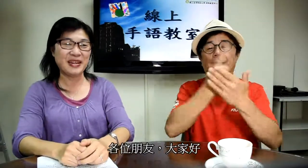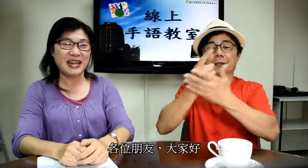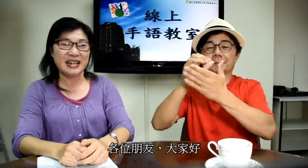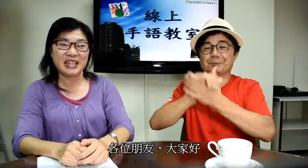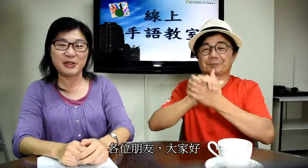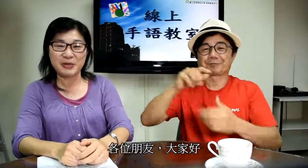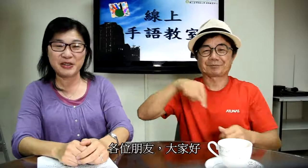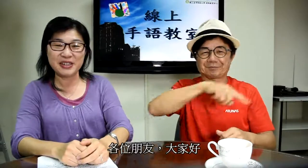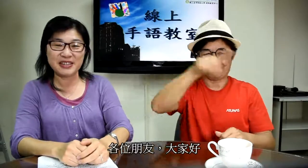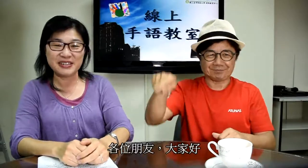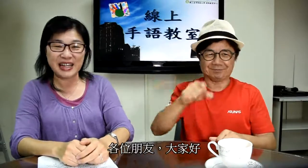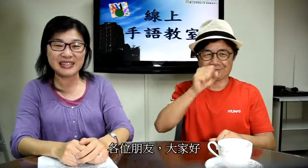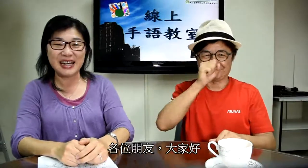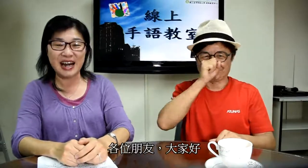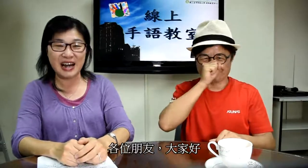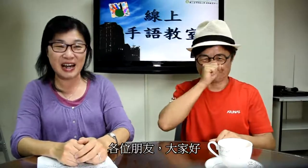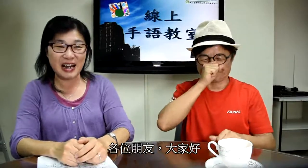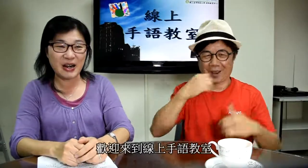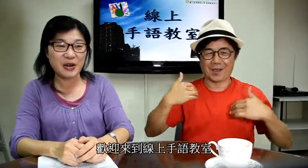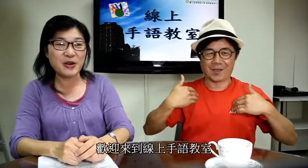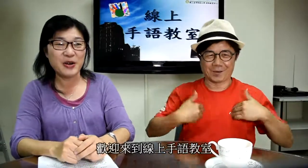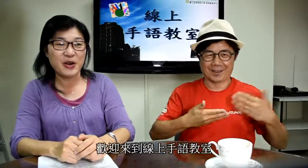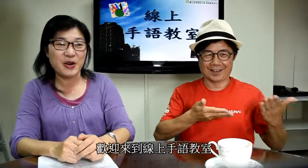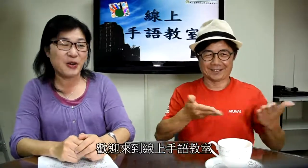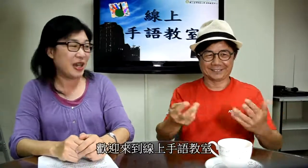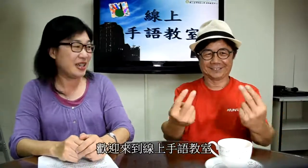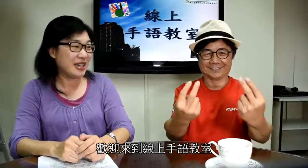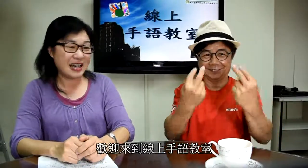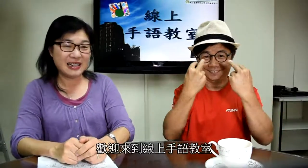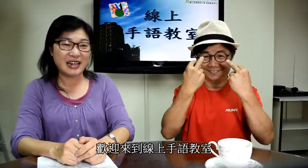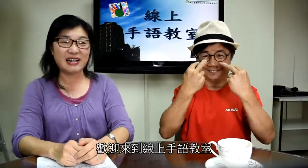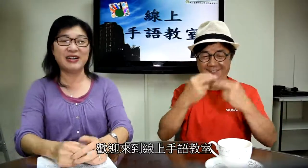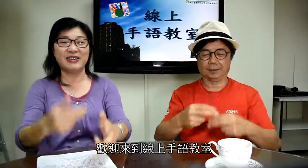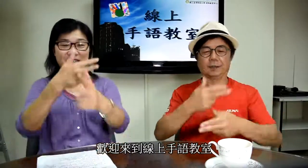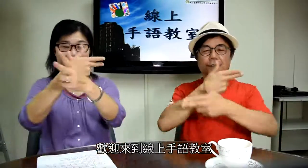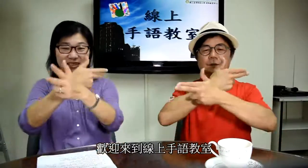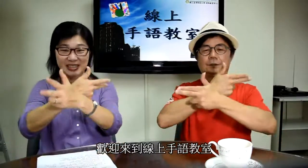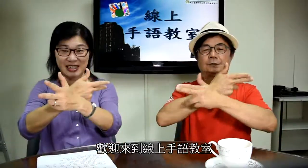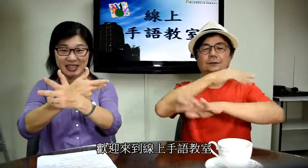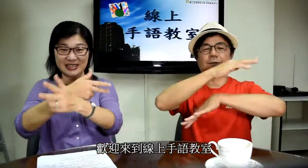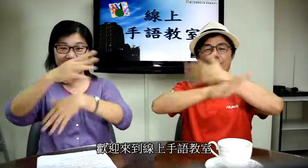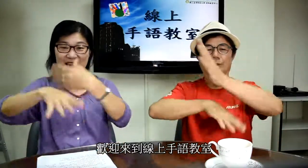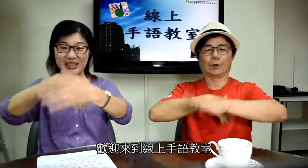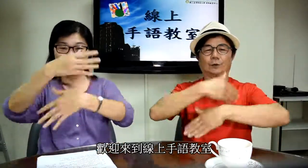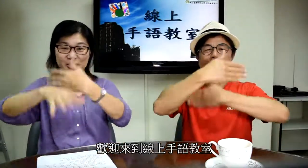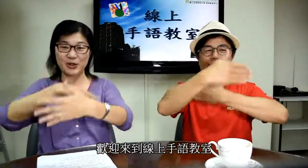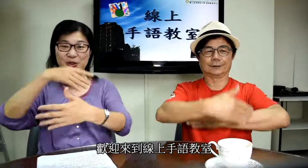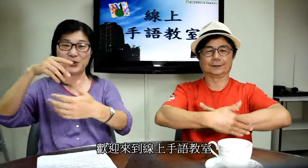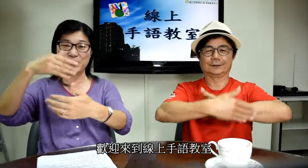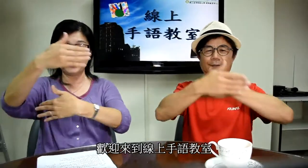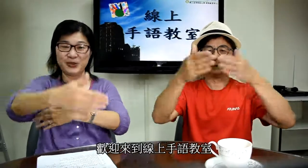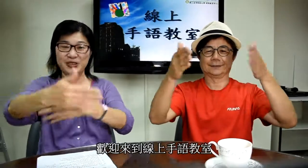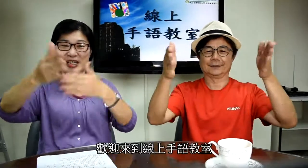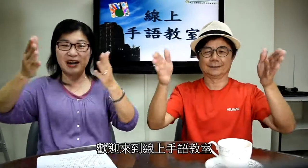各位朋友，大家好。欢迎来到线上手语教室。